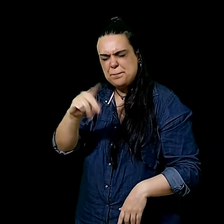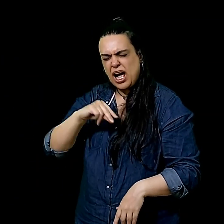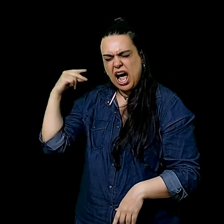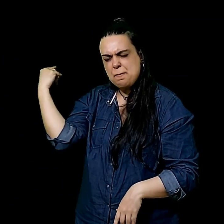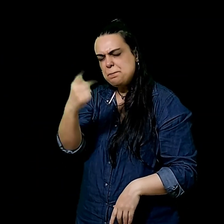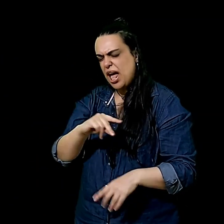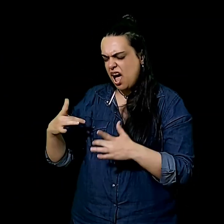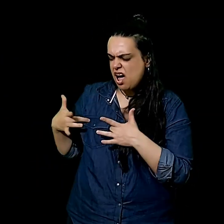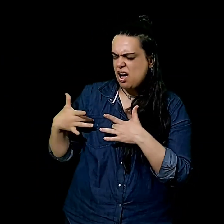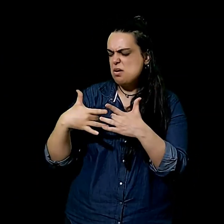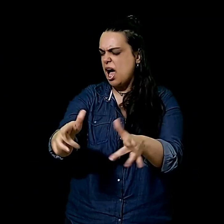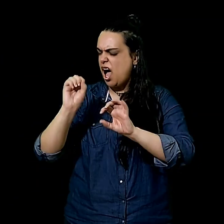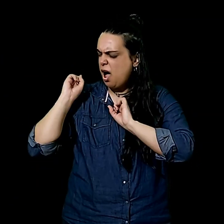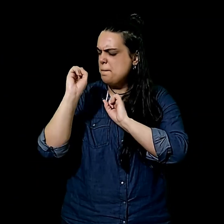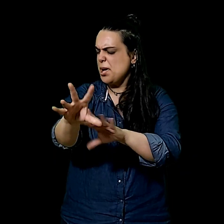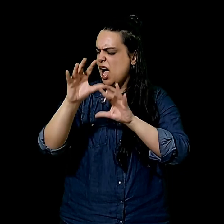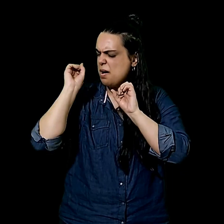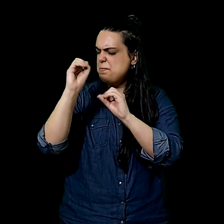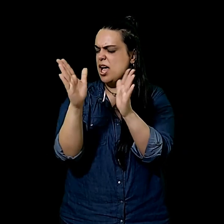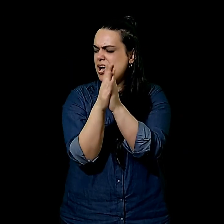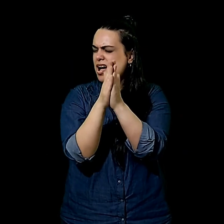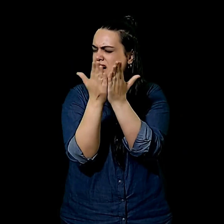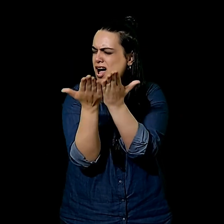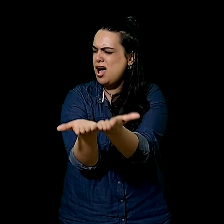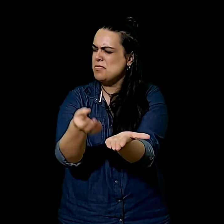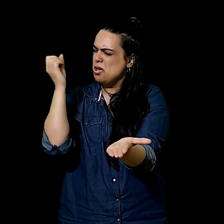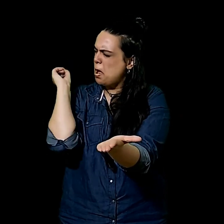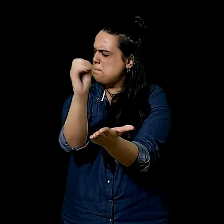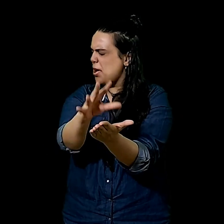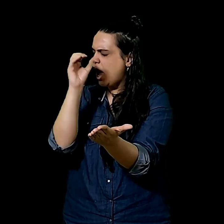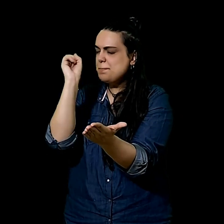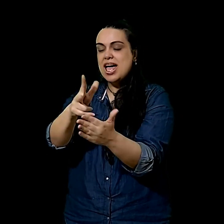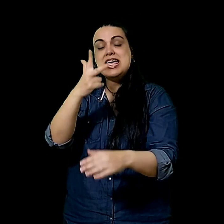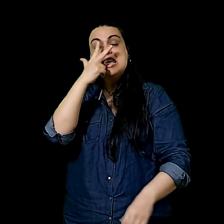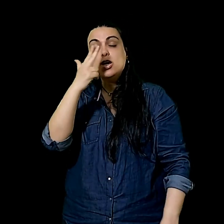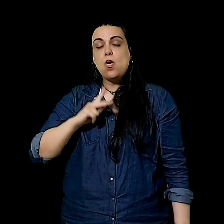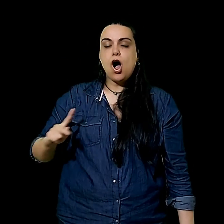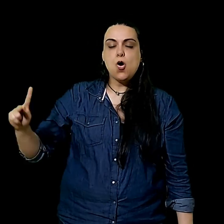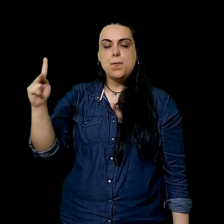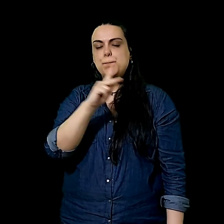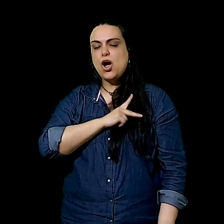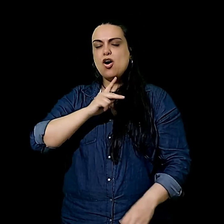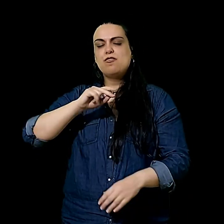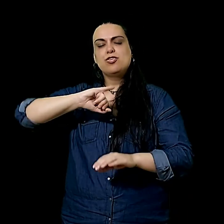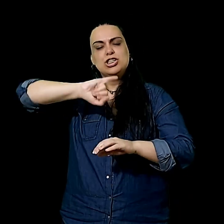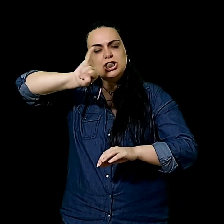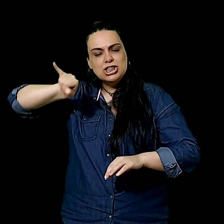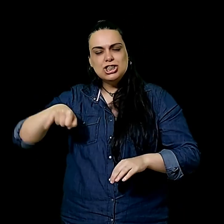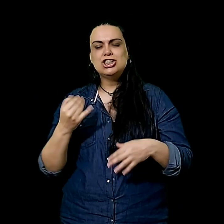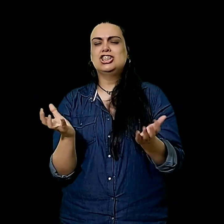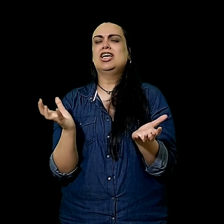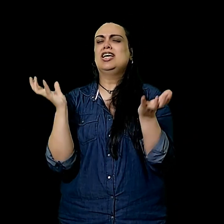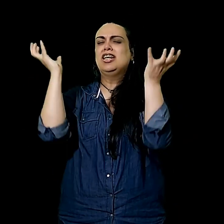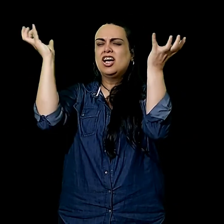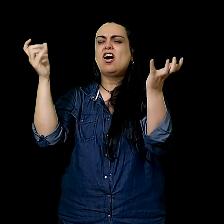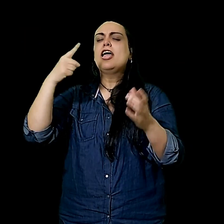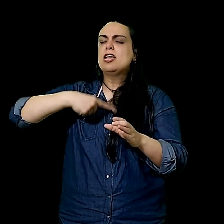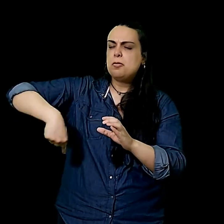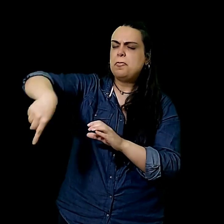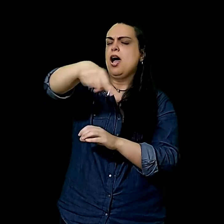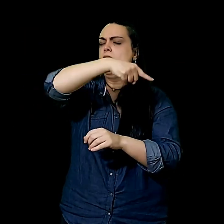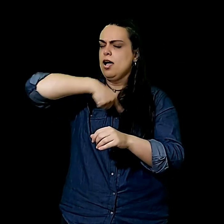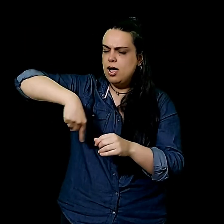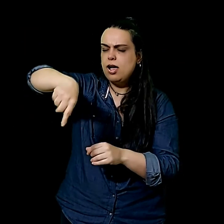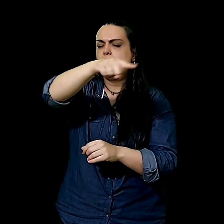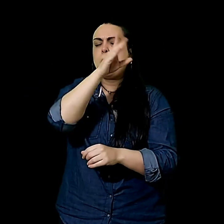7 dias de entrega. 7 dias de verdade. E eu declaro como foi com o povo lá em Jericó, Senhor. Eles rodearam